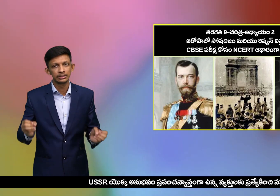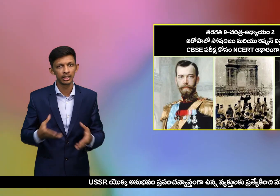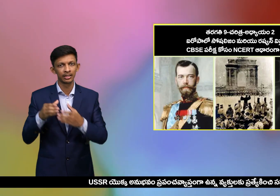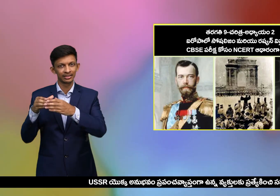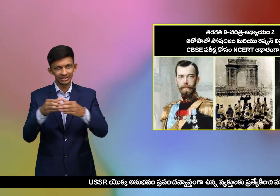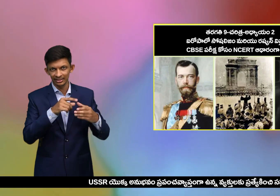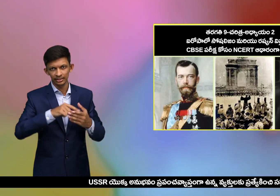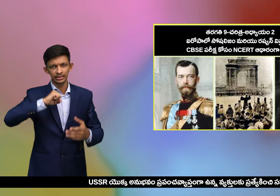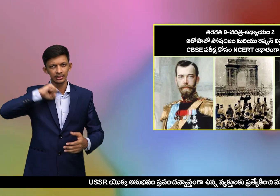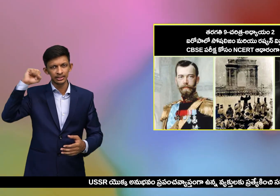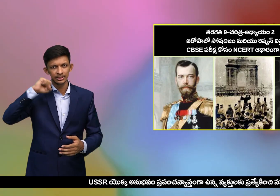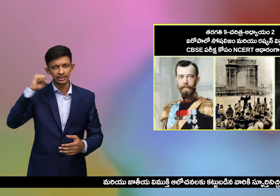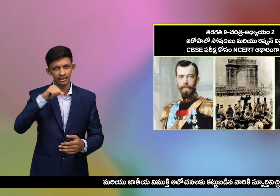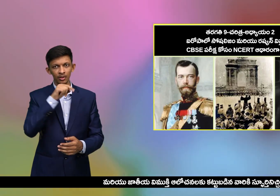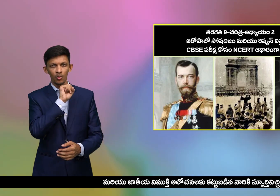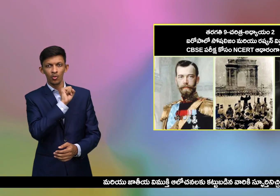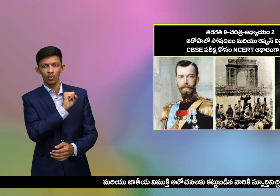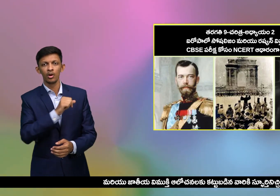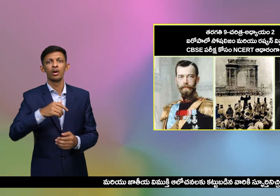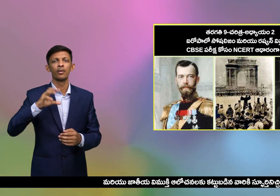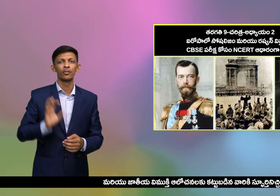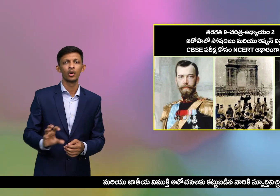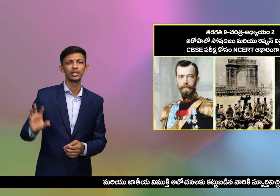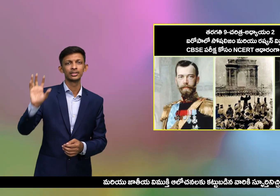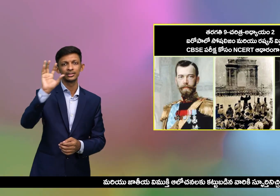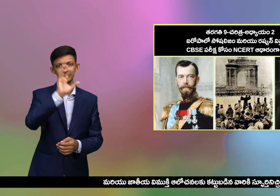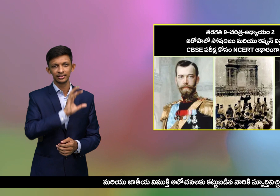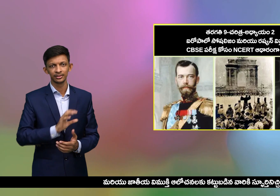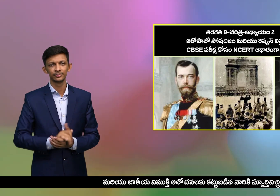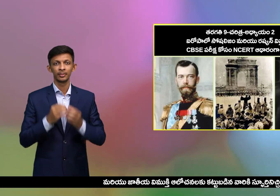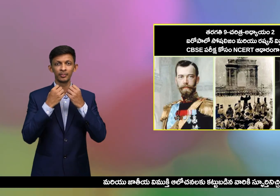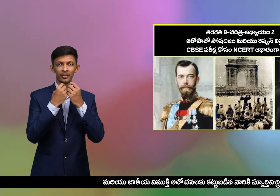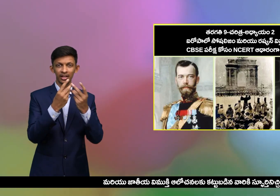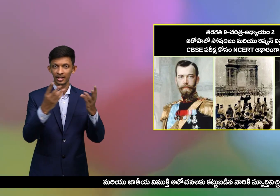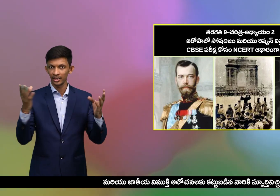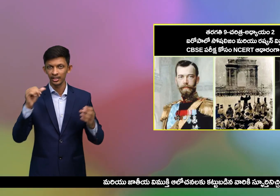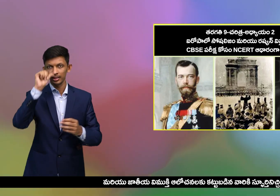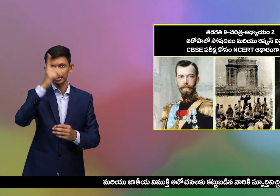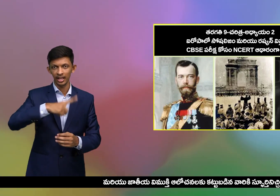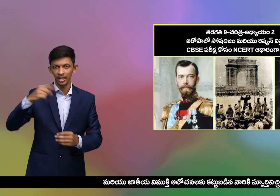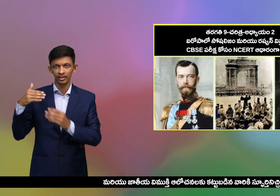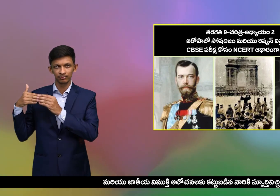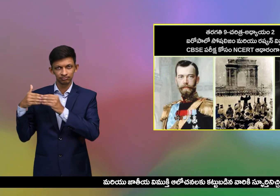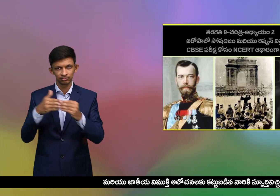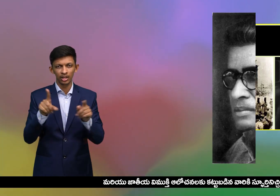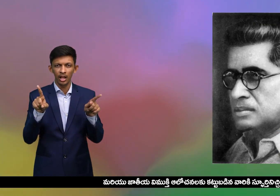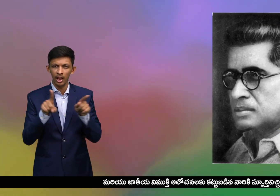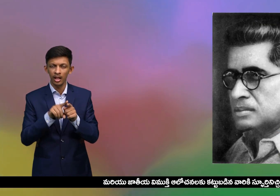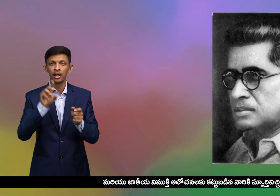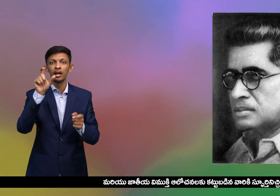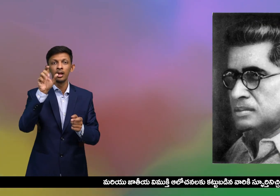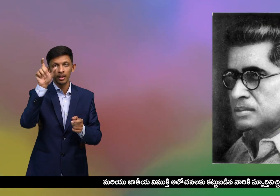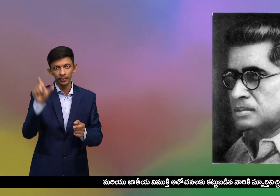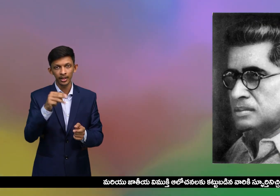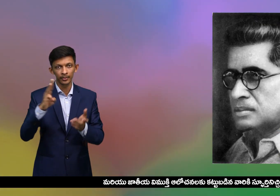వ్యక్తులకు, ప్రత్యేకించి సమానత్వం మరియు జాతీయ విముక్తి ఆలోచనలకు కట్టుబడిన వారికి స్ఫూర్తినిచ్చింది.